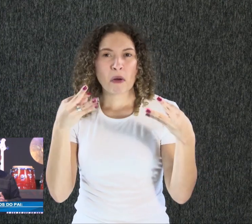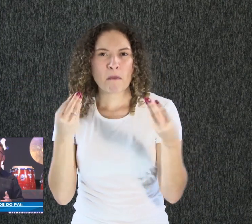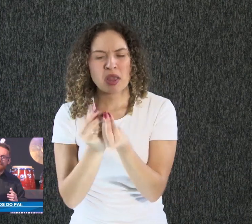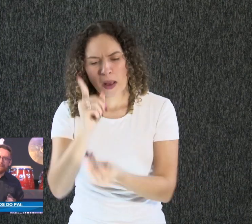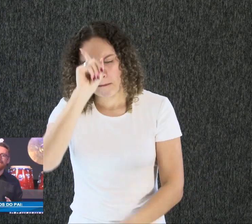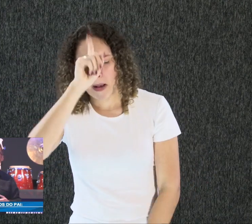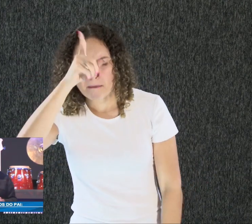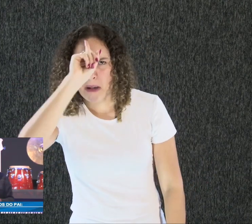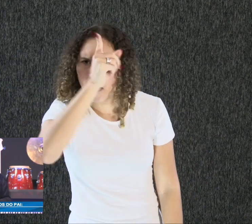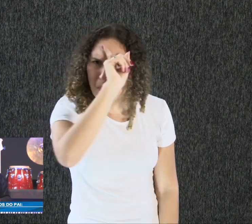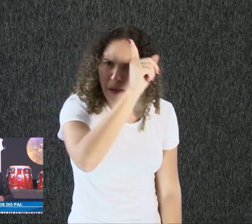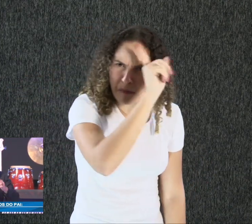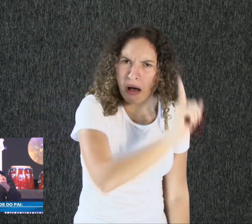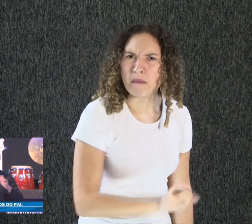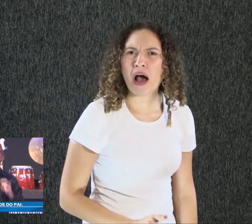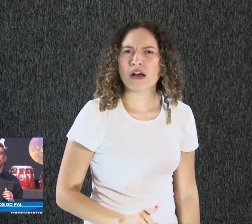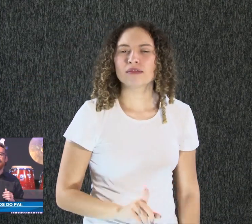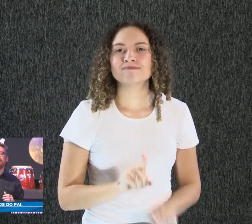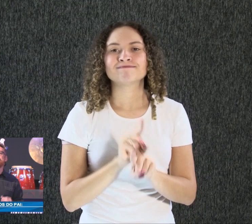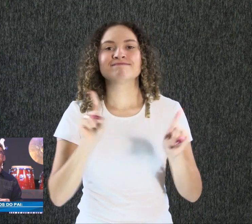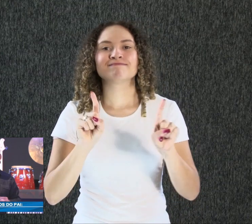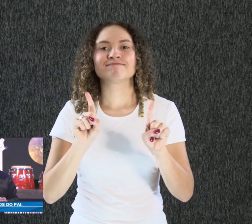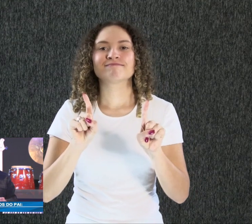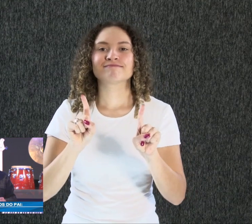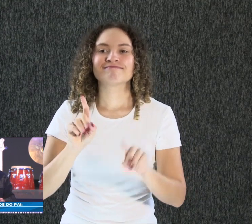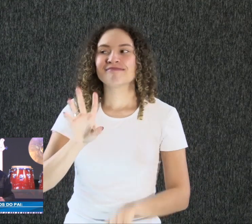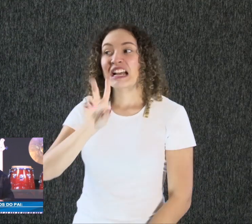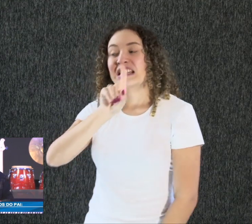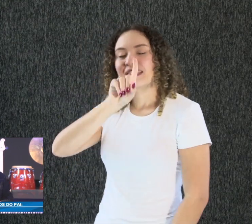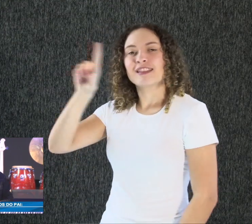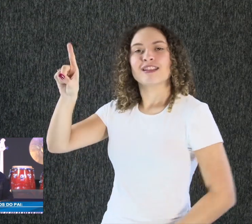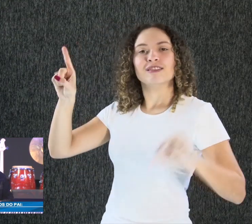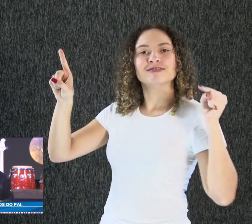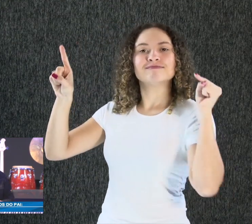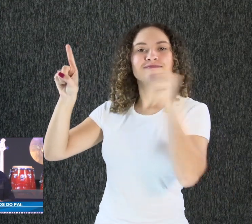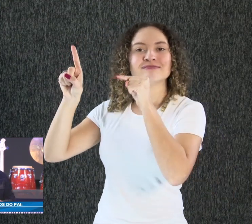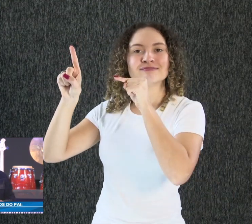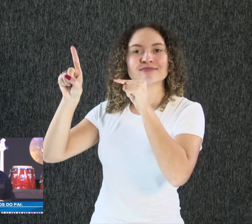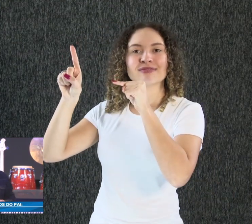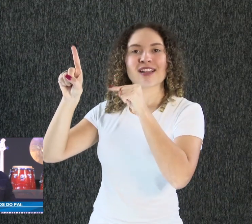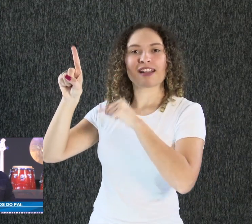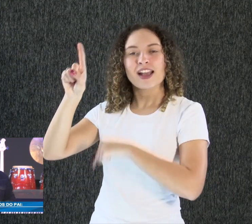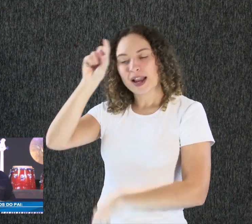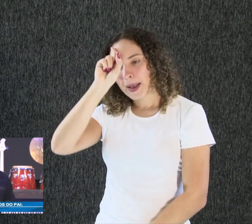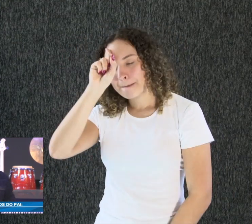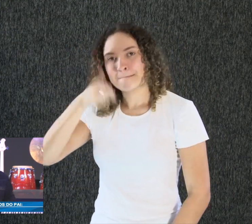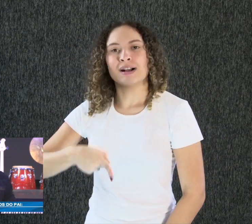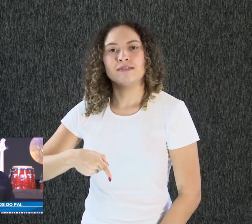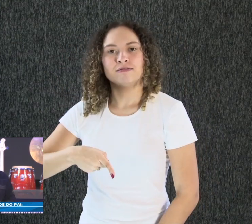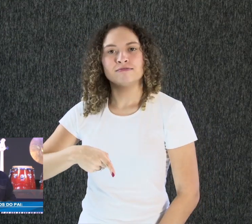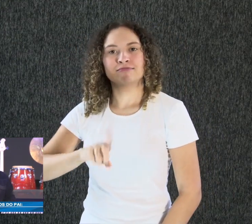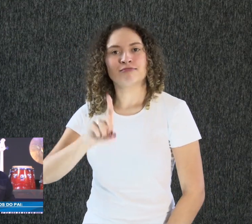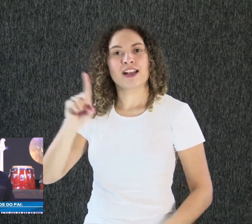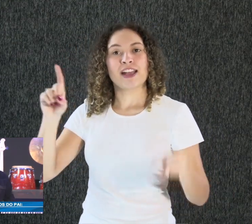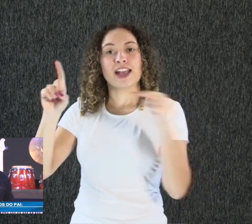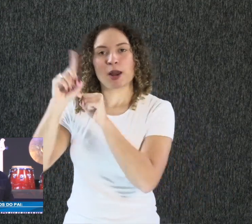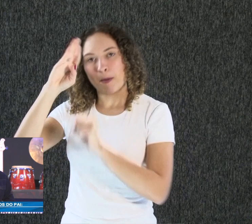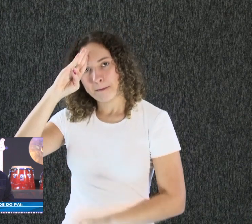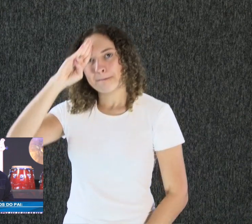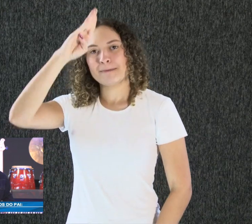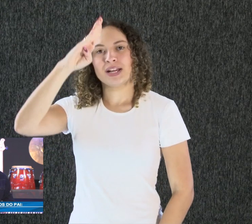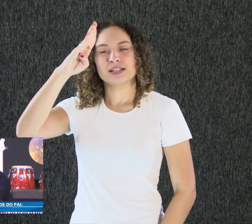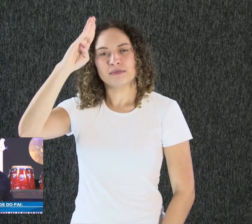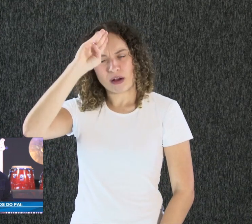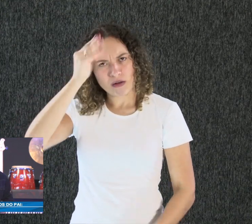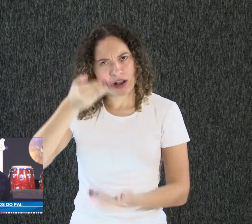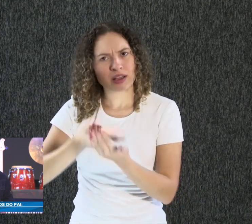vida, mas saiba nesta manhã que quem tem a última palavra é o Senhor. E se Ele falar nesta manhã, tudo vai acontecer na